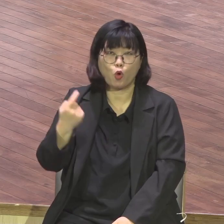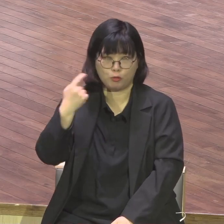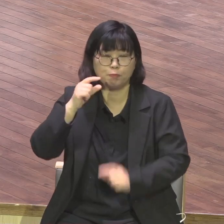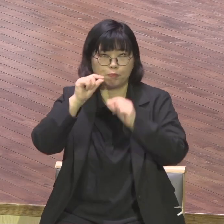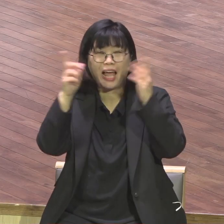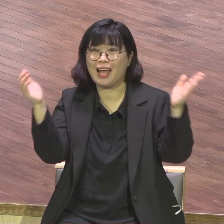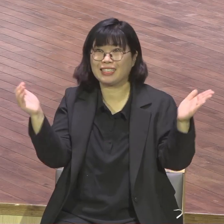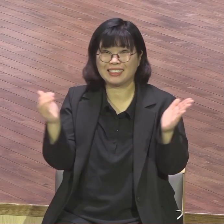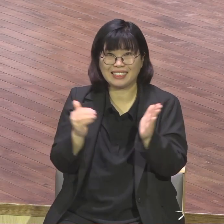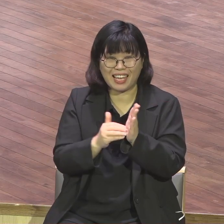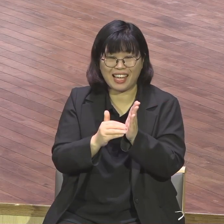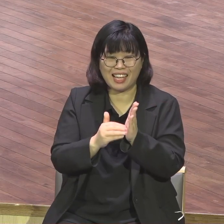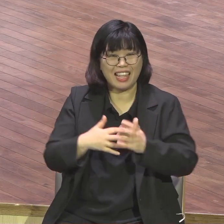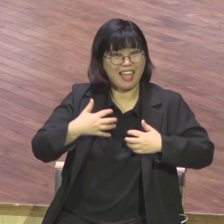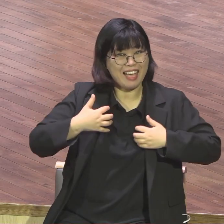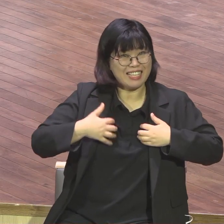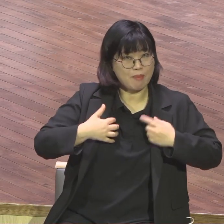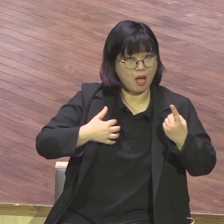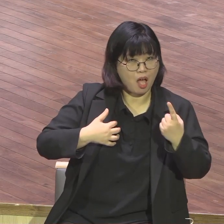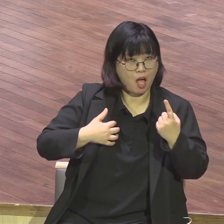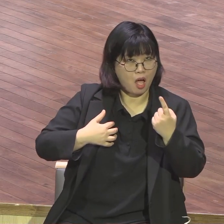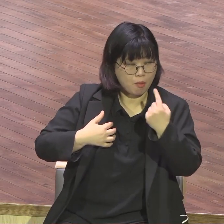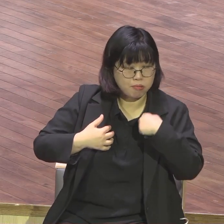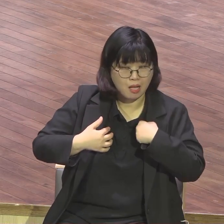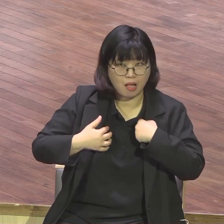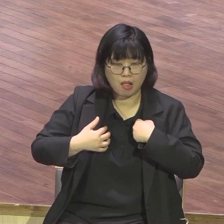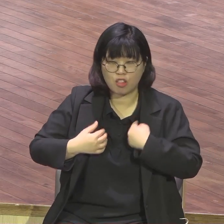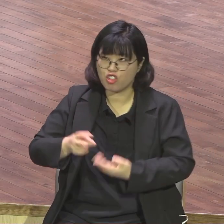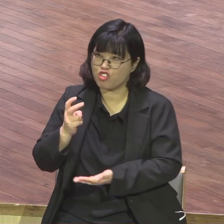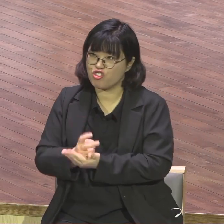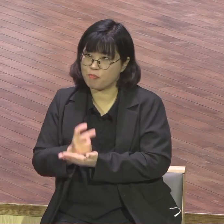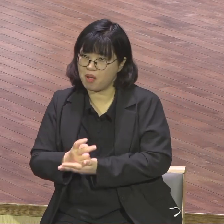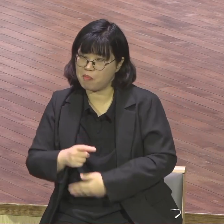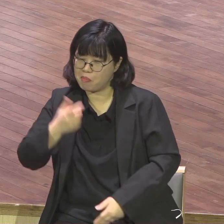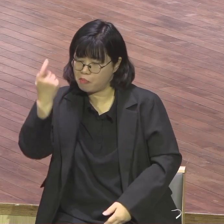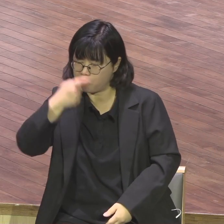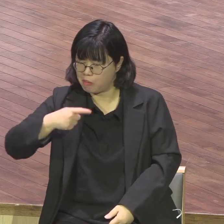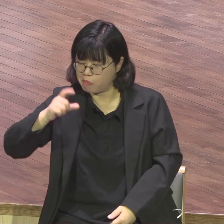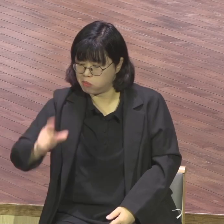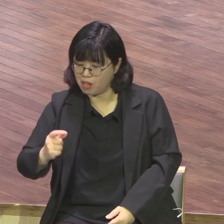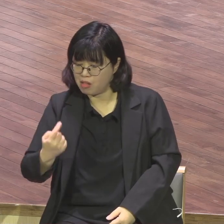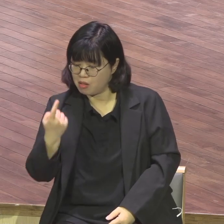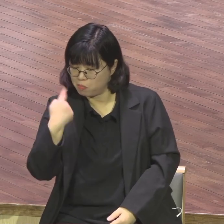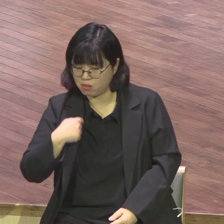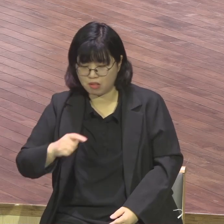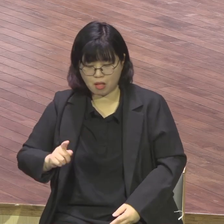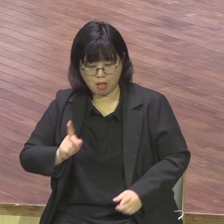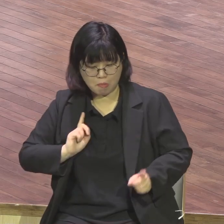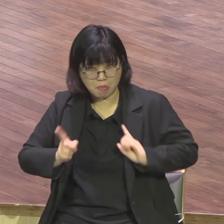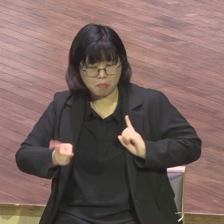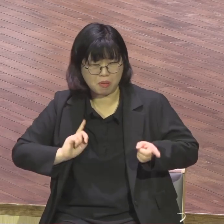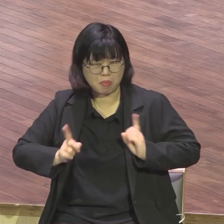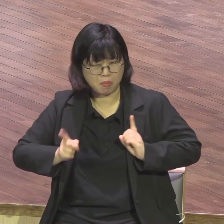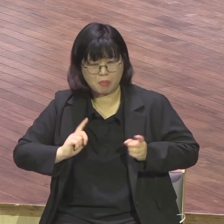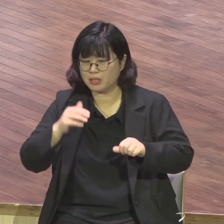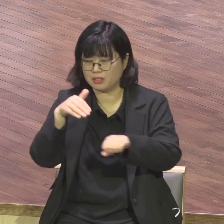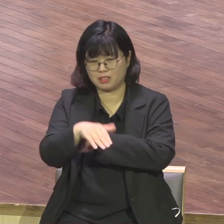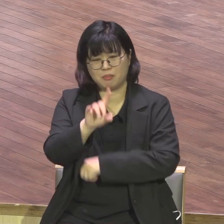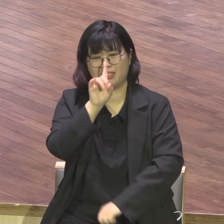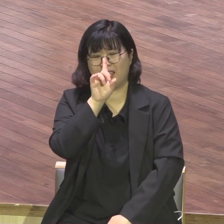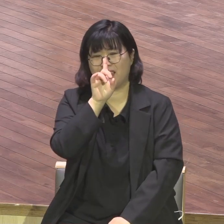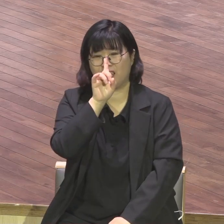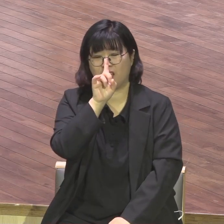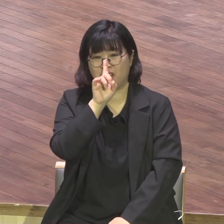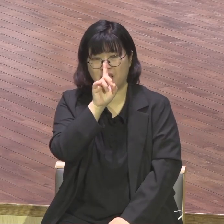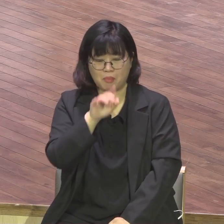해요. 복음 됐다가 율법 됐다가 그걸 율법이라 그래요. 복음 됐다 율법 됐다 언제는 또 뭐 혼자서 막 성령